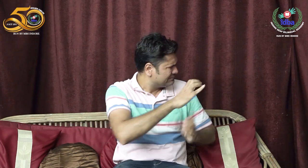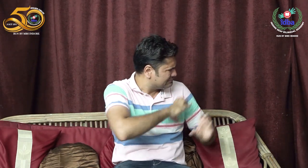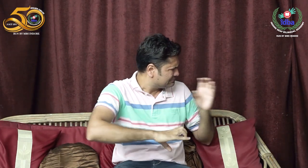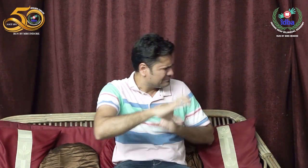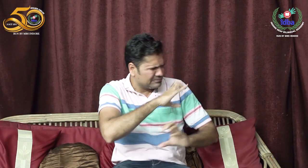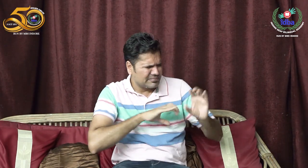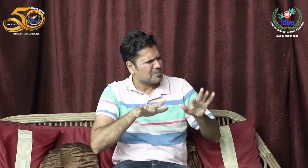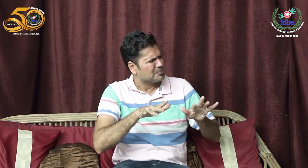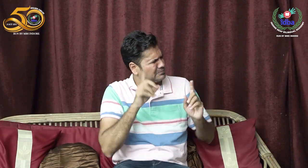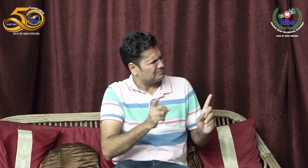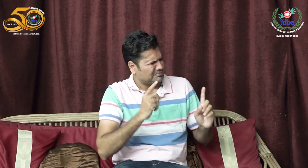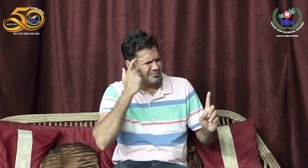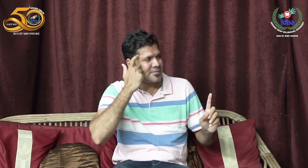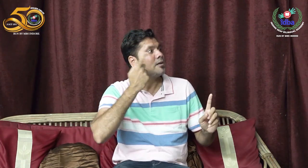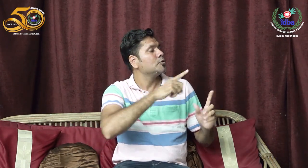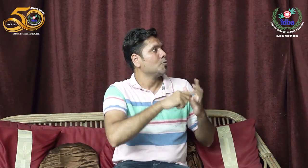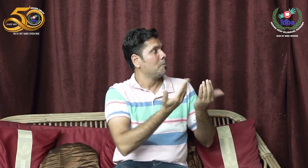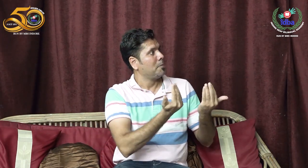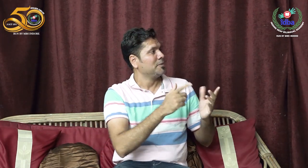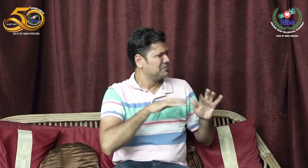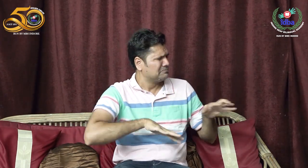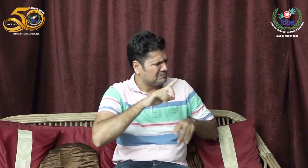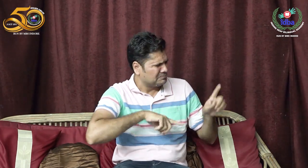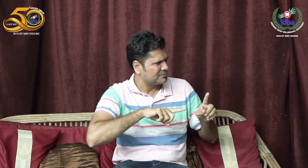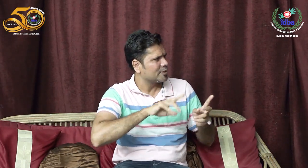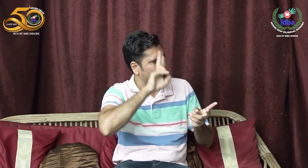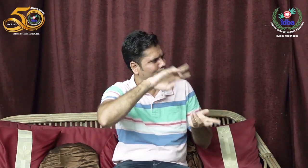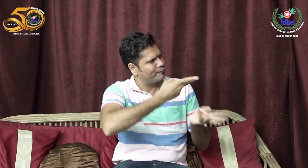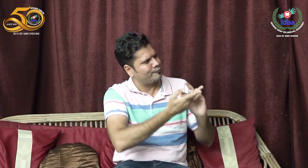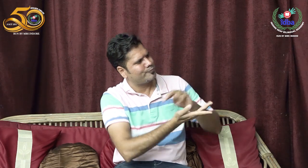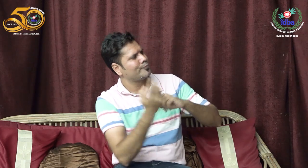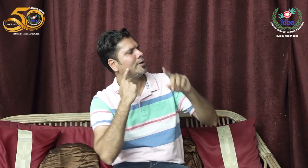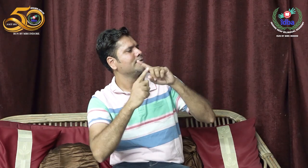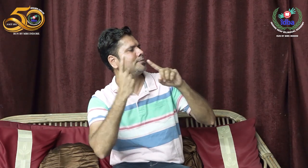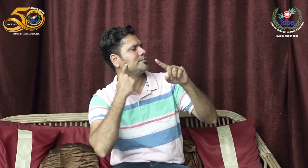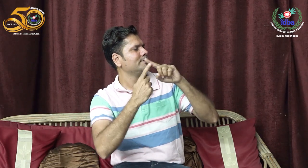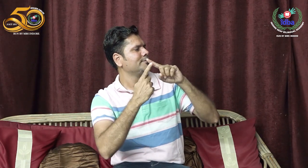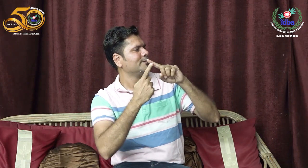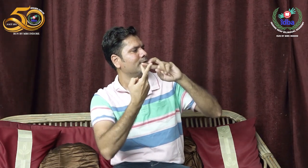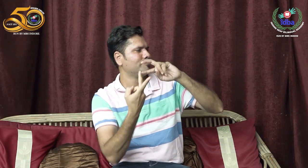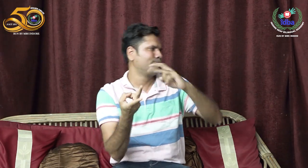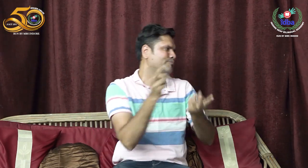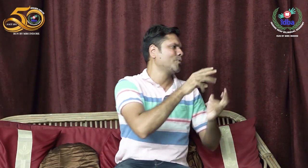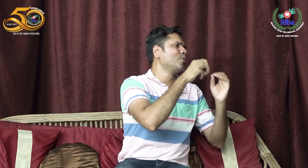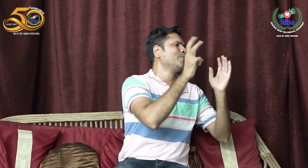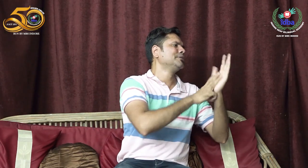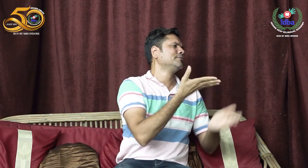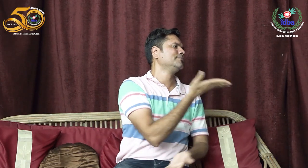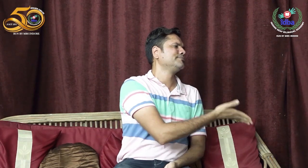कहा कंप्यूटर क्या काम का है, ज़रूरी है क्या? बट उनने बोला कि बहुत जॉब है, बहुत जॉब के स्कोप है,